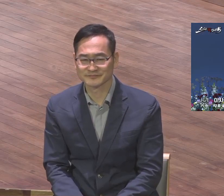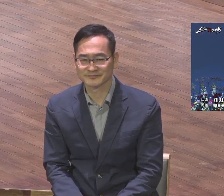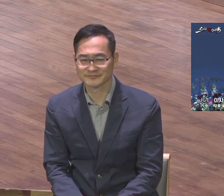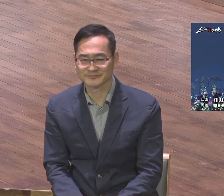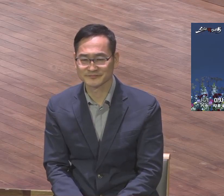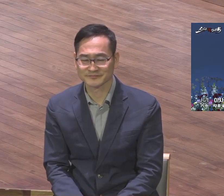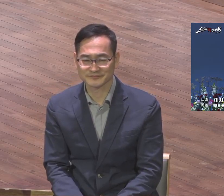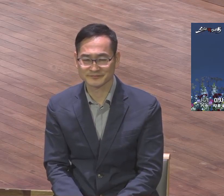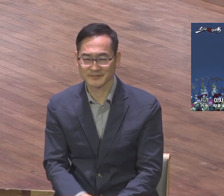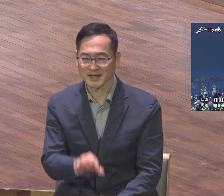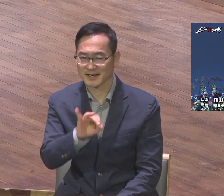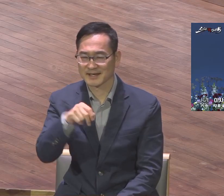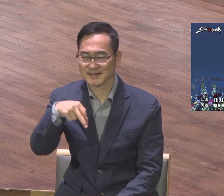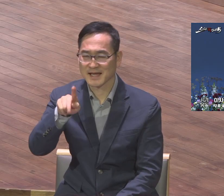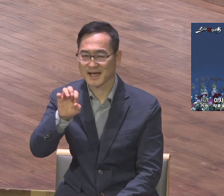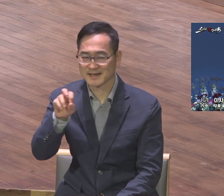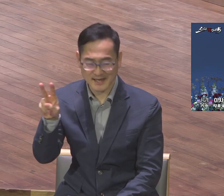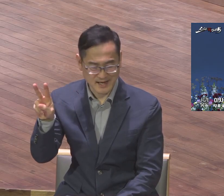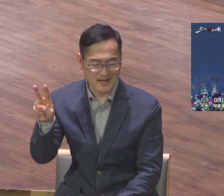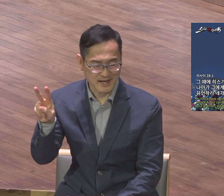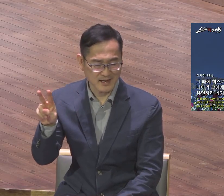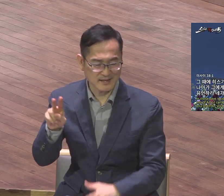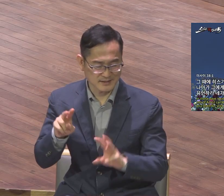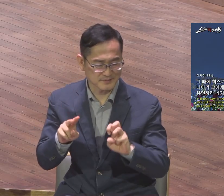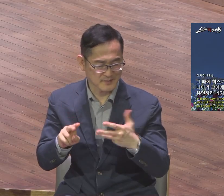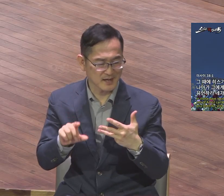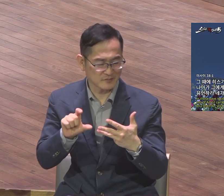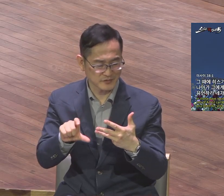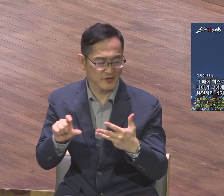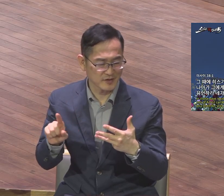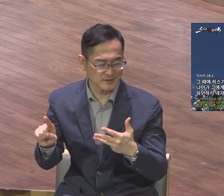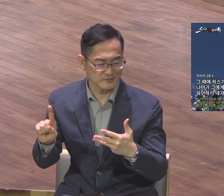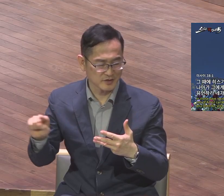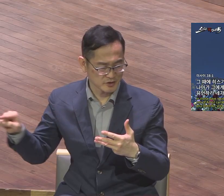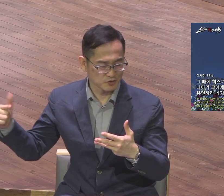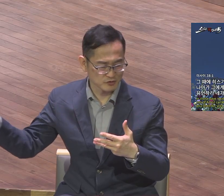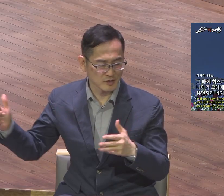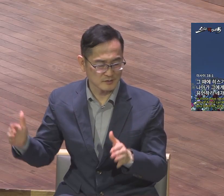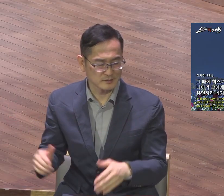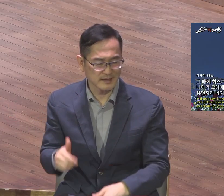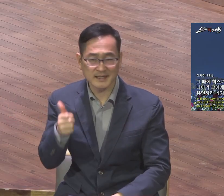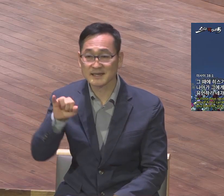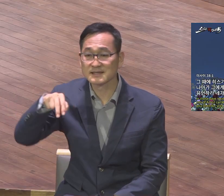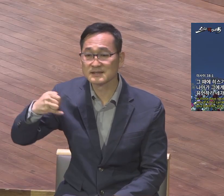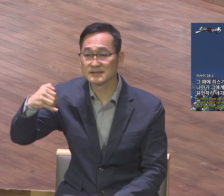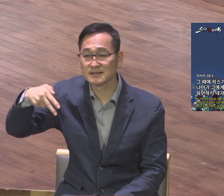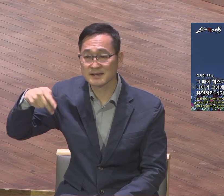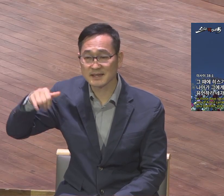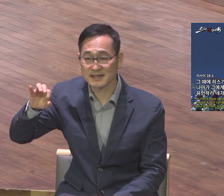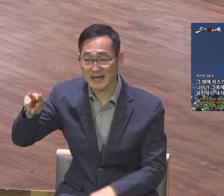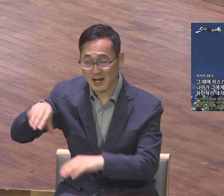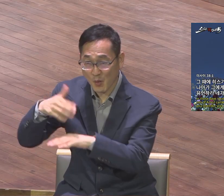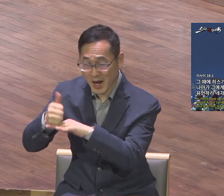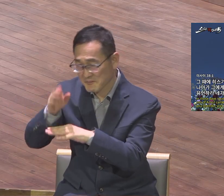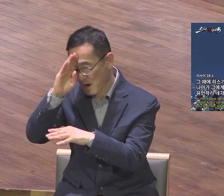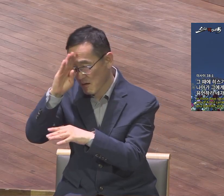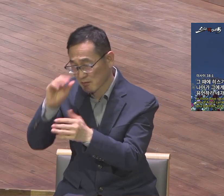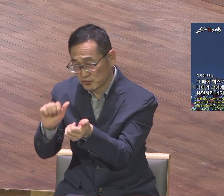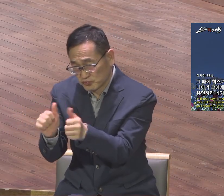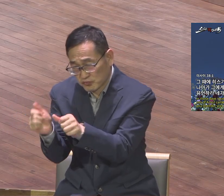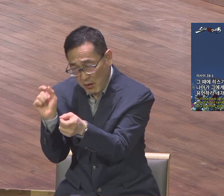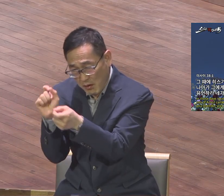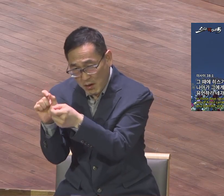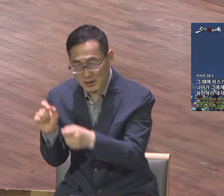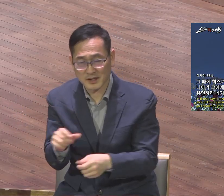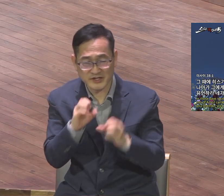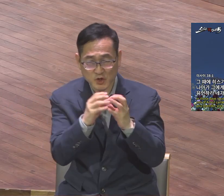38장 1절로 우리 8절까지 교독합니다. 그때에 히스기야가 병들어 죽게 되니 아모스의